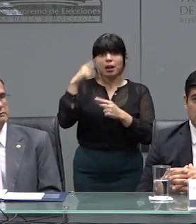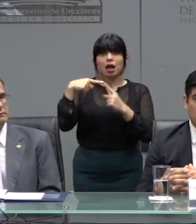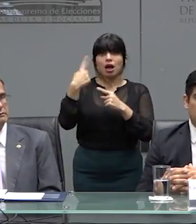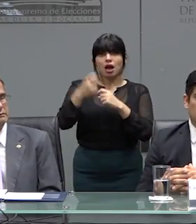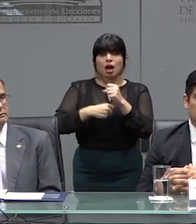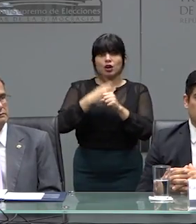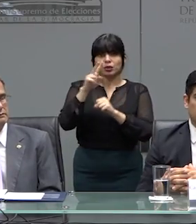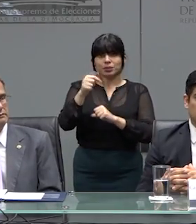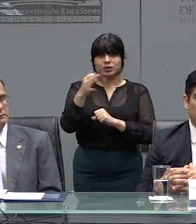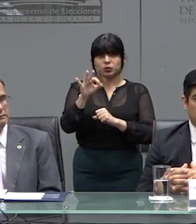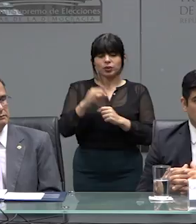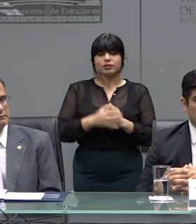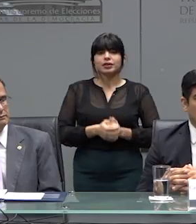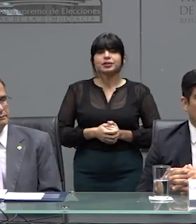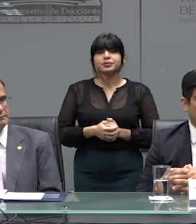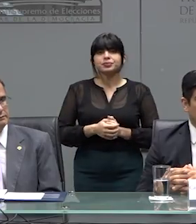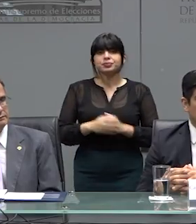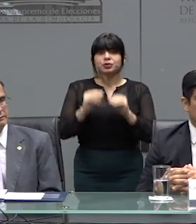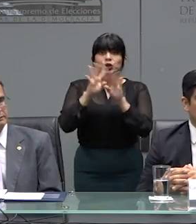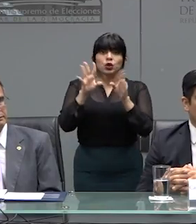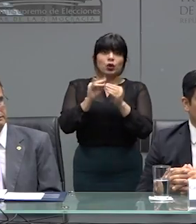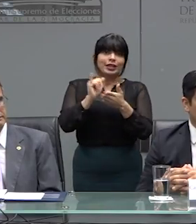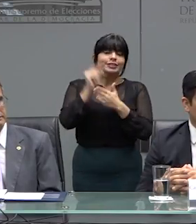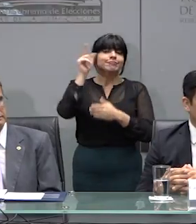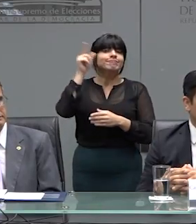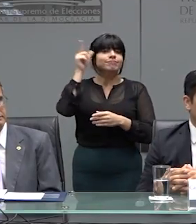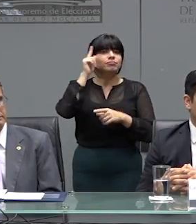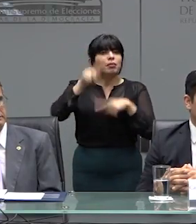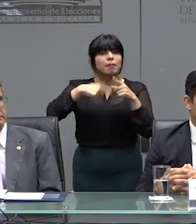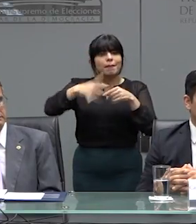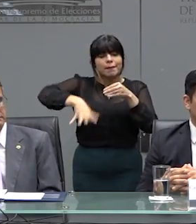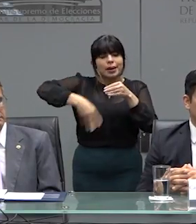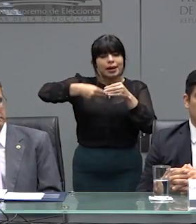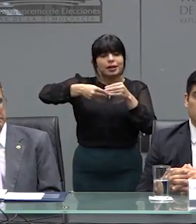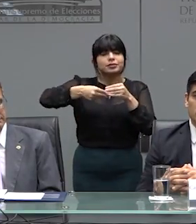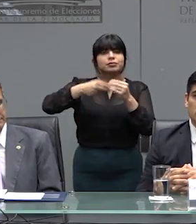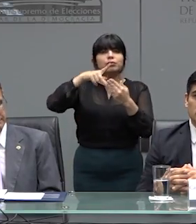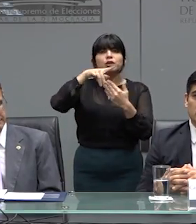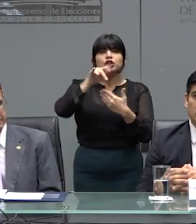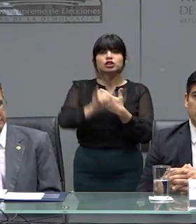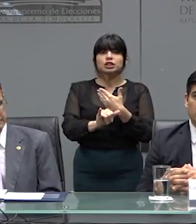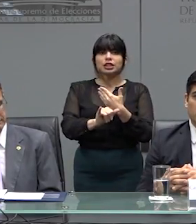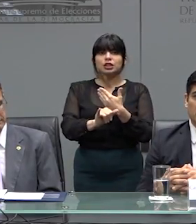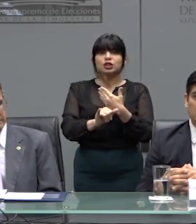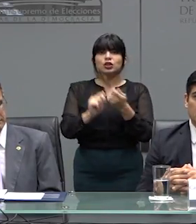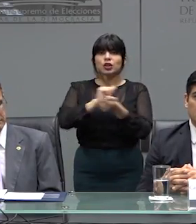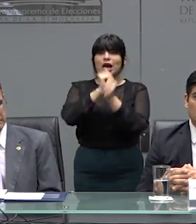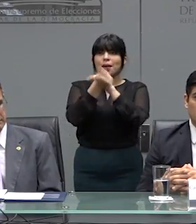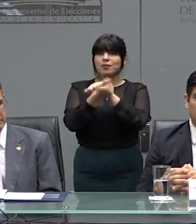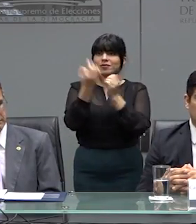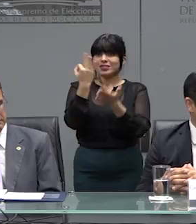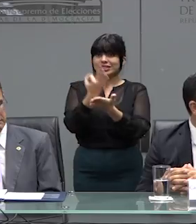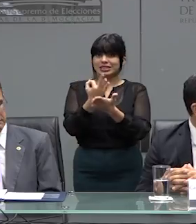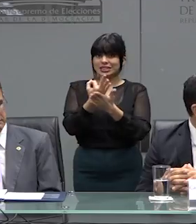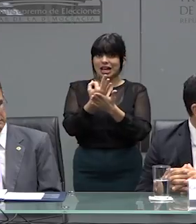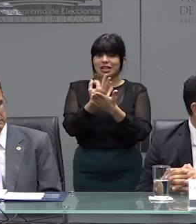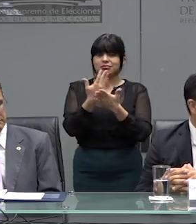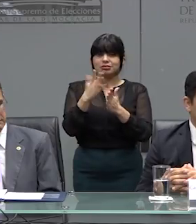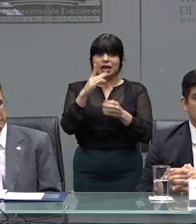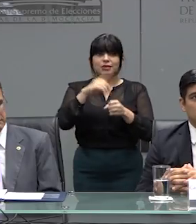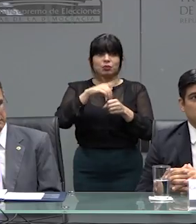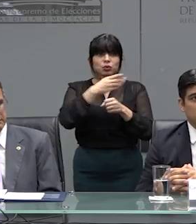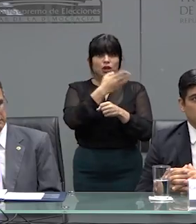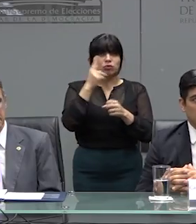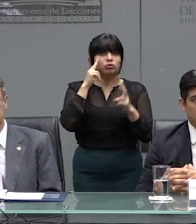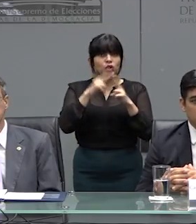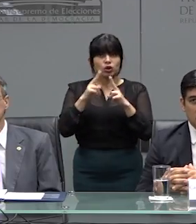2019. Esto obviamente se complementa con el proyecto de reforma fiscal que conocen las señoras